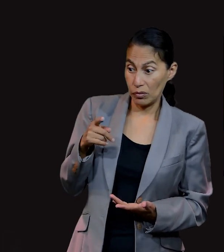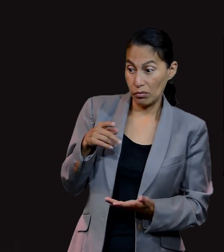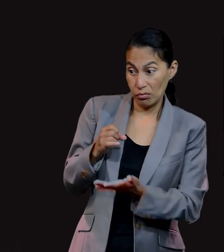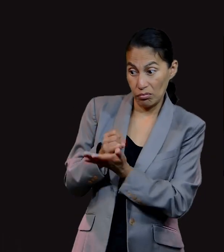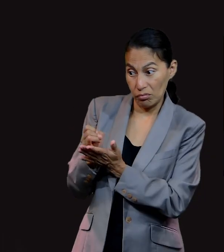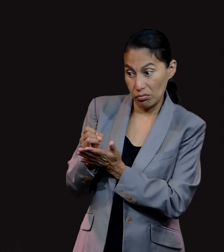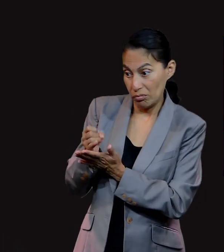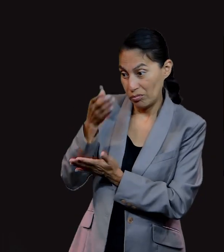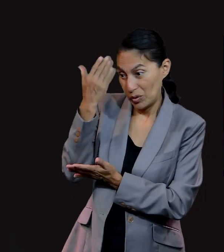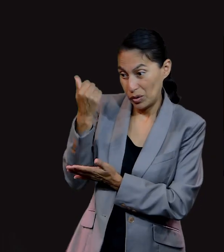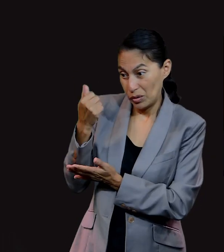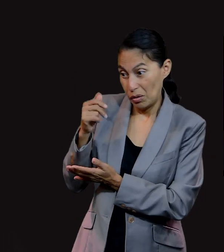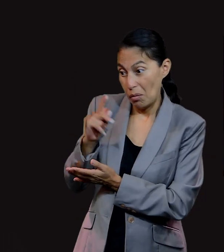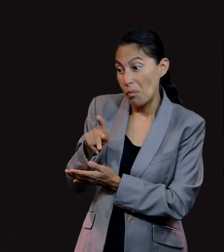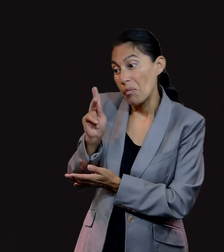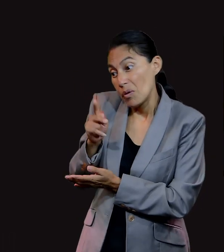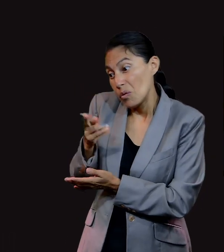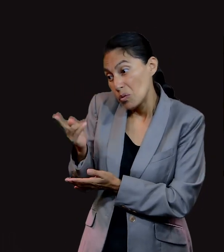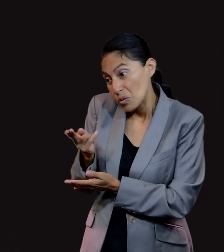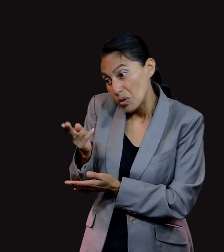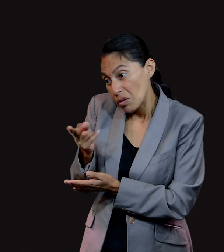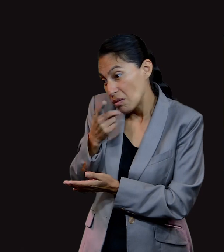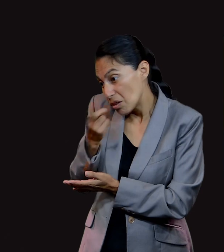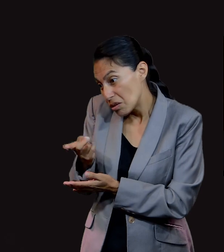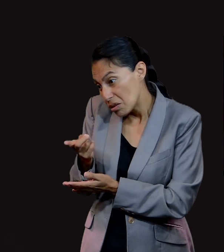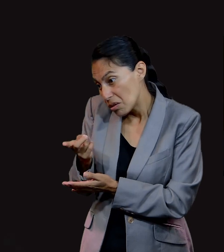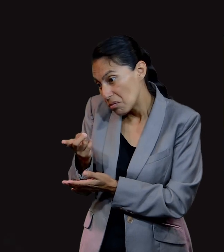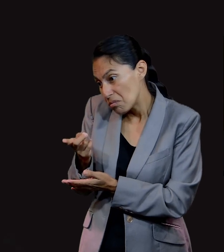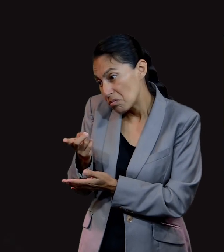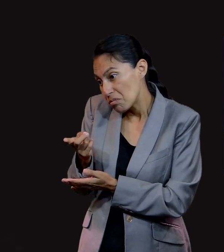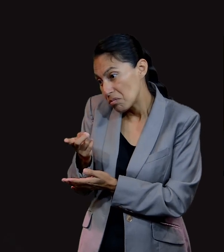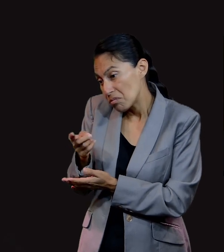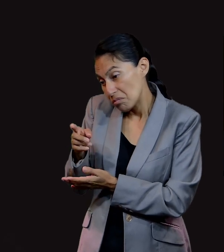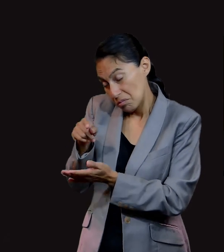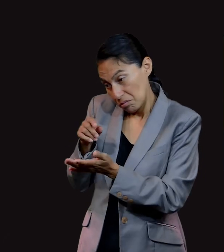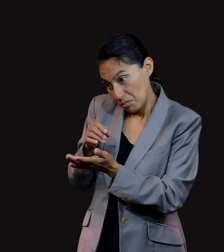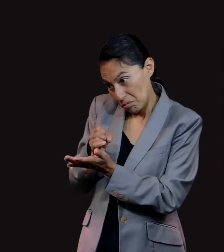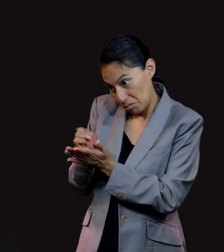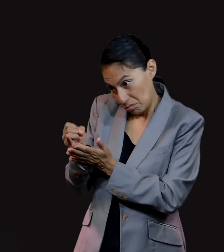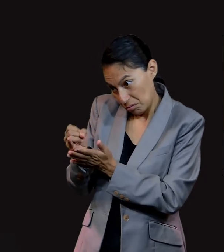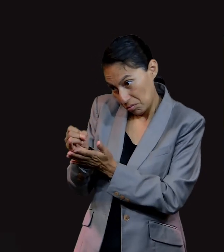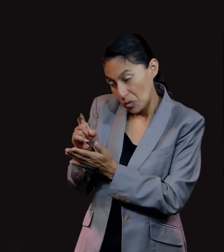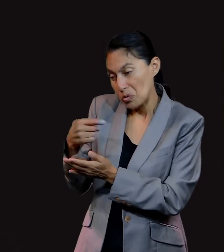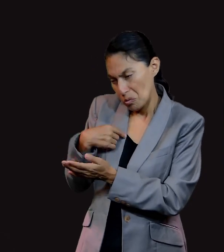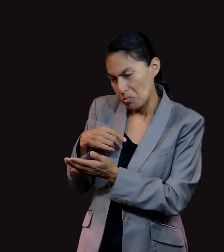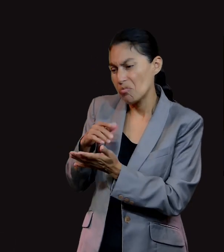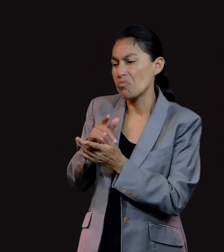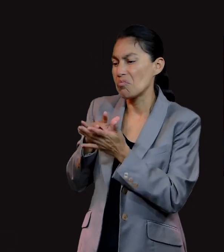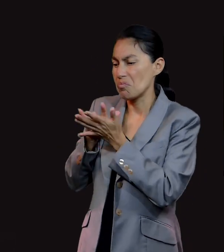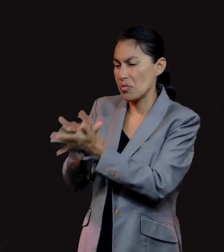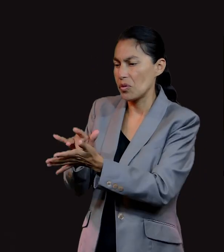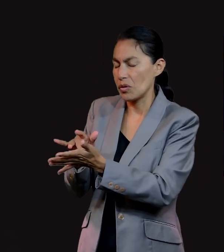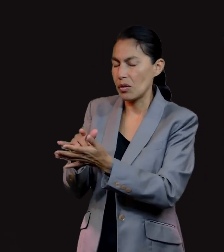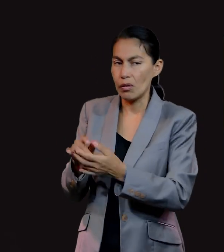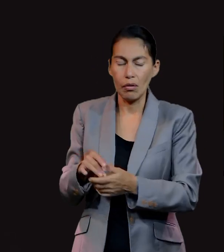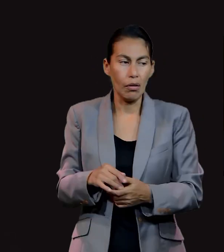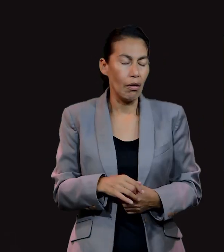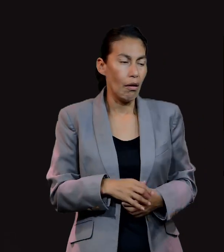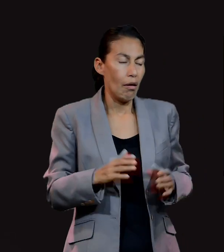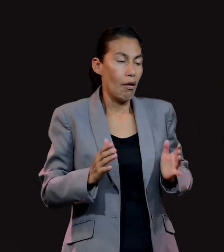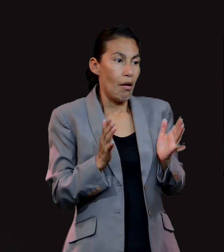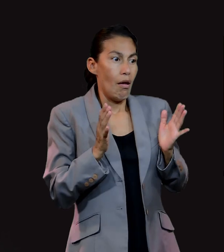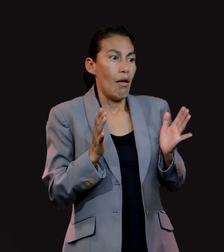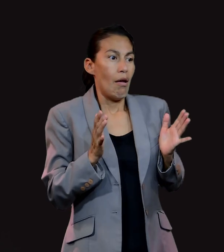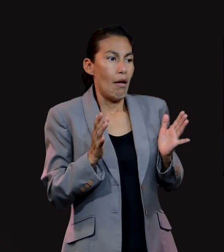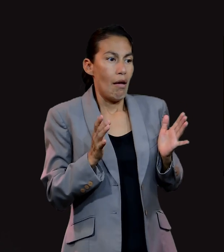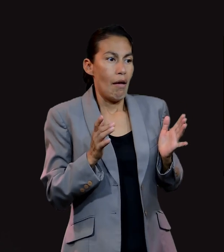yo lo apoyo y yo sentí otra vez entonces no era no depende de ella sino que depende de mí ahora depende de mí